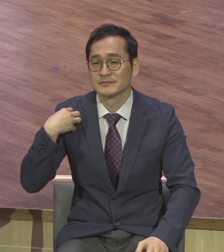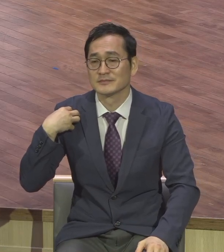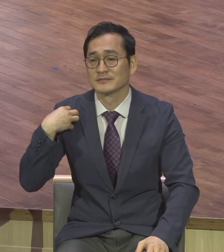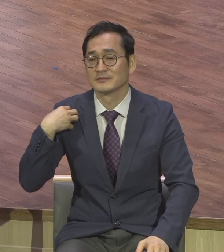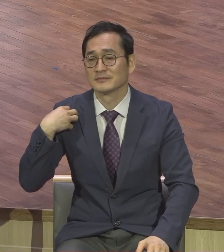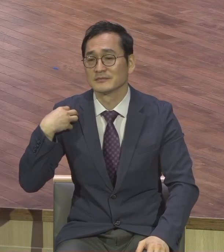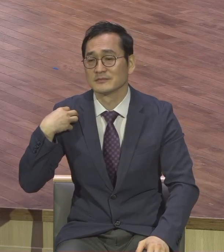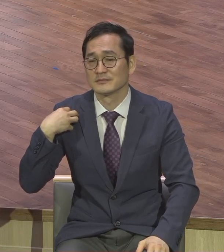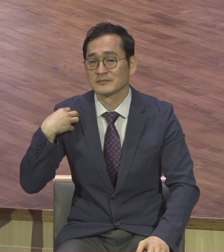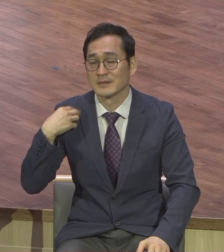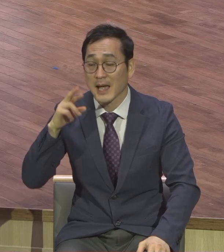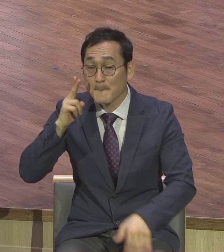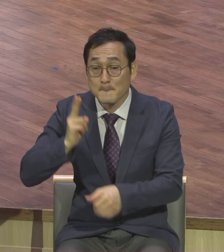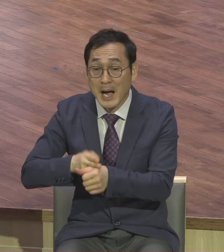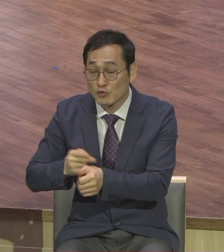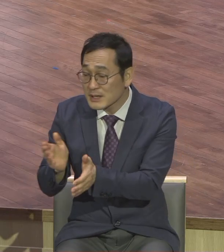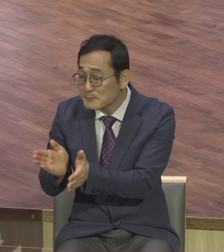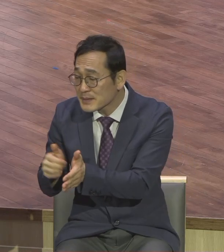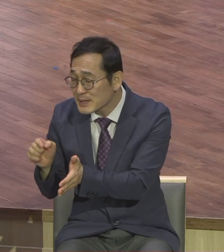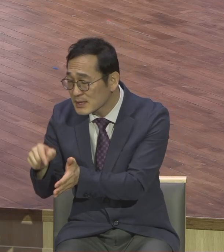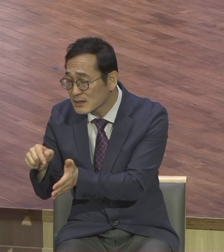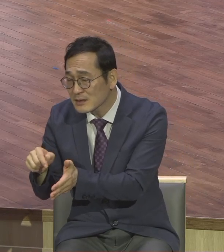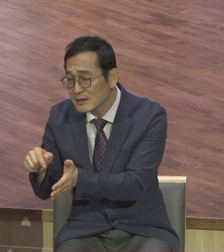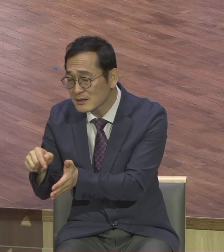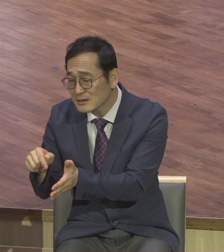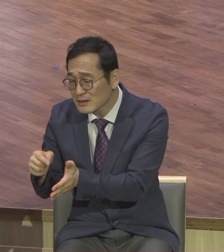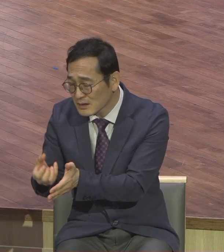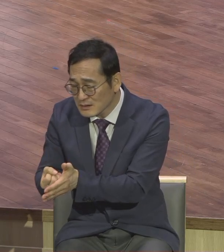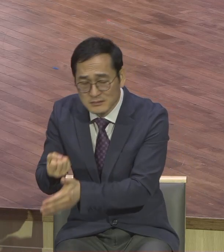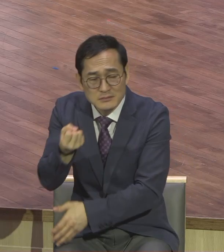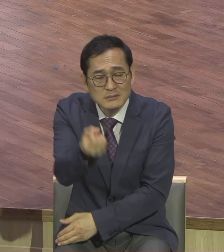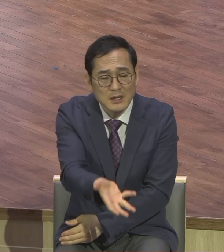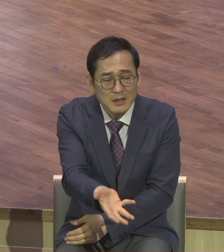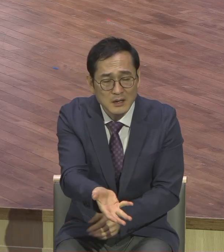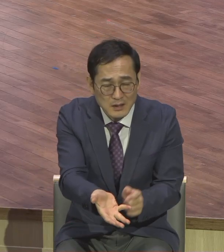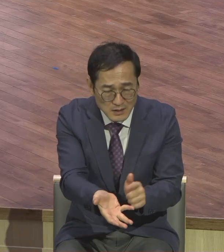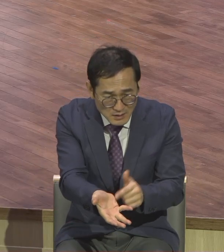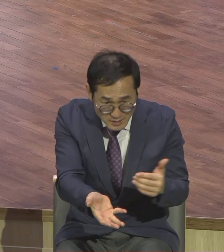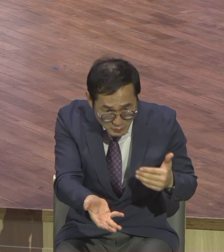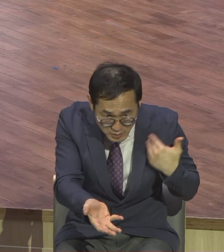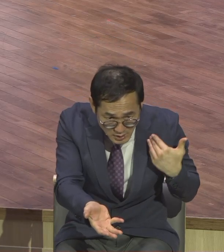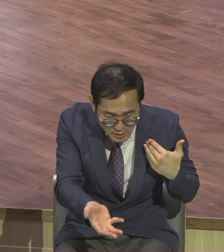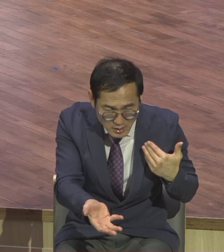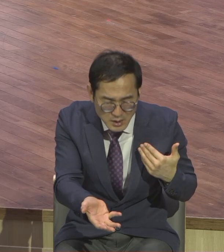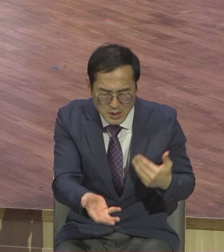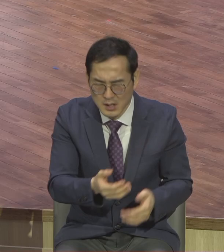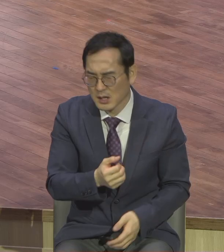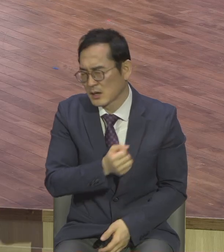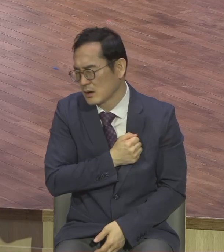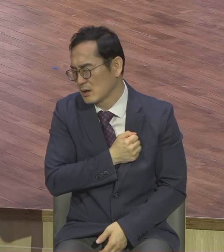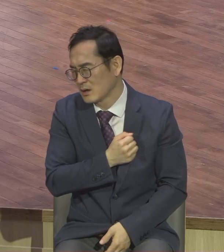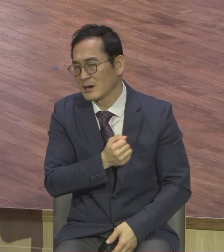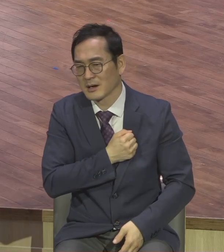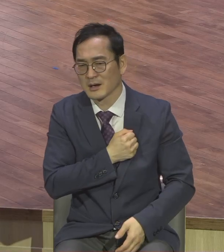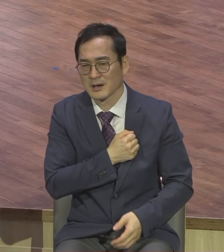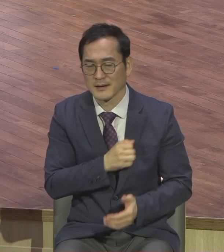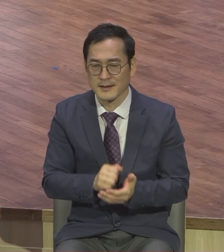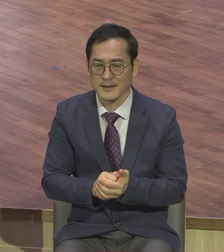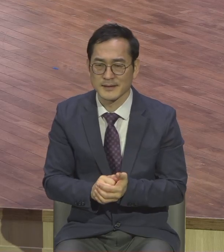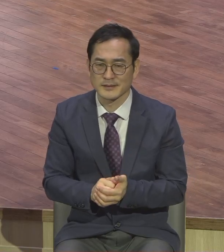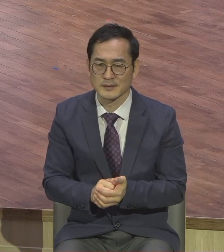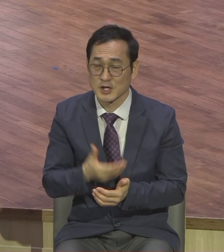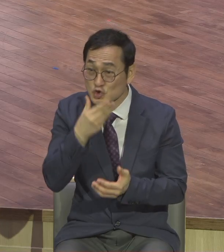이 비밀 바울이 막 미치는 거야. 그리스도 안에 있는 그 비밀, 그 크고 넓고 깊고 그 어마어마한 긴